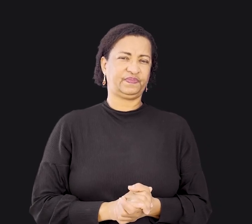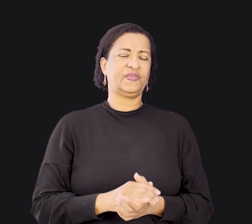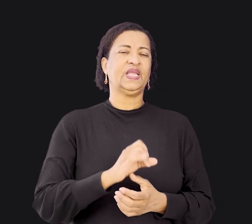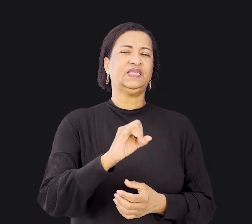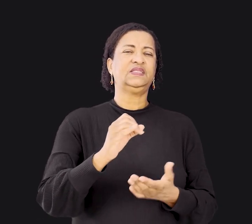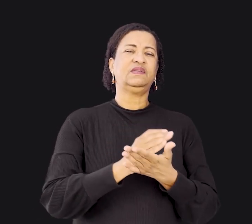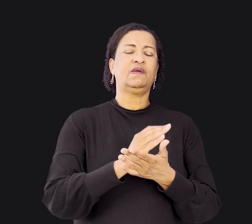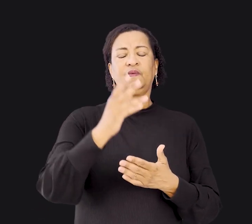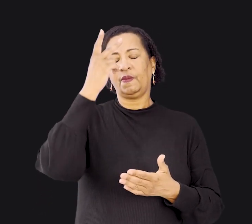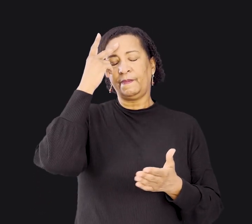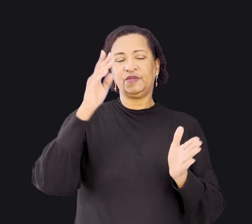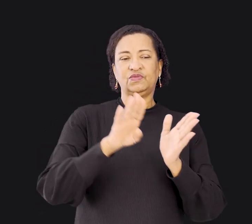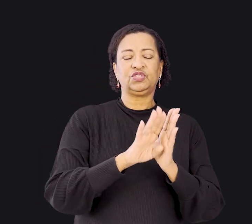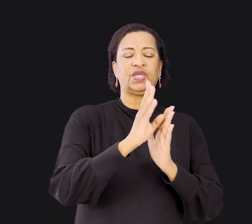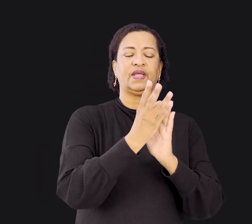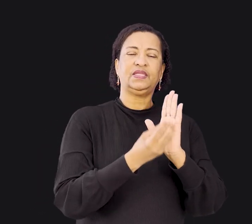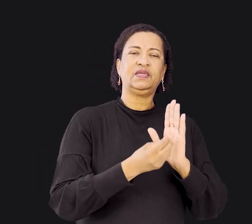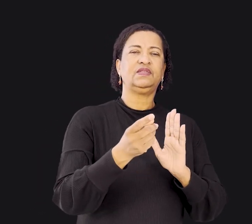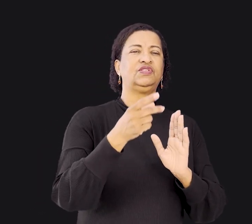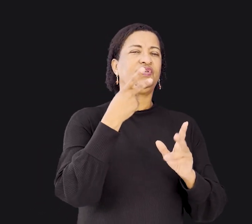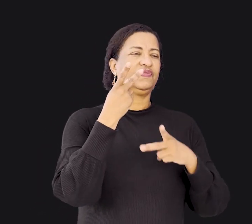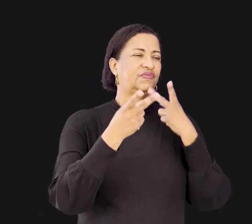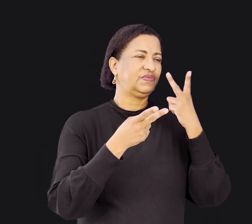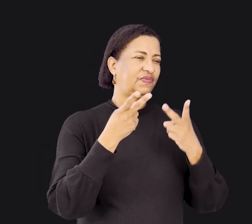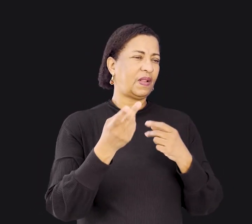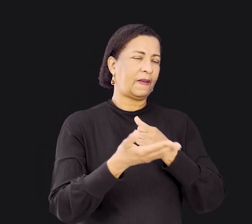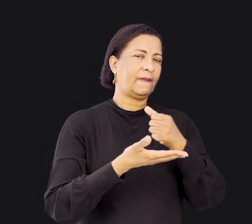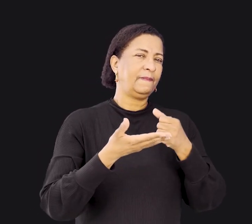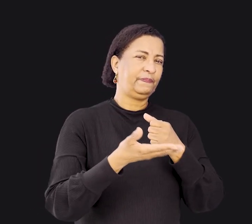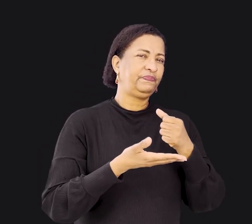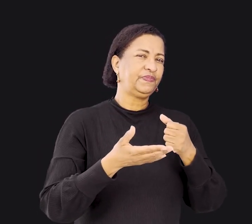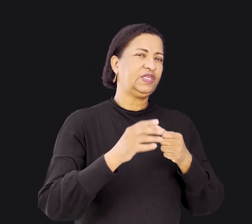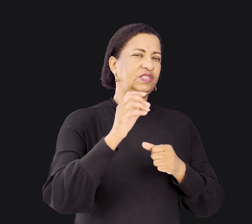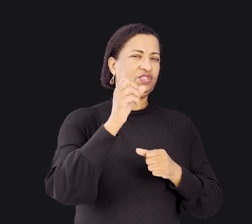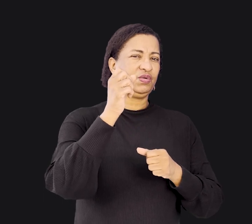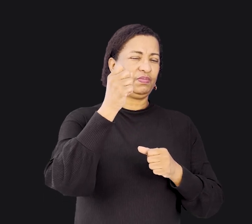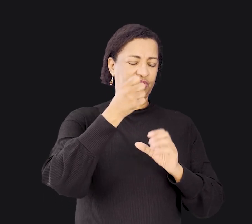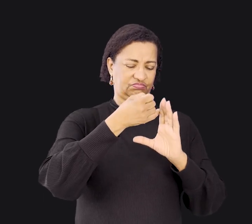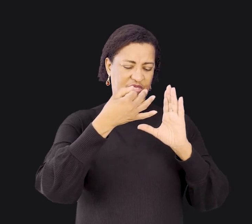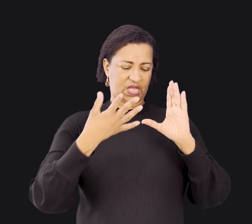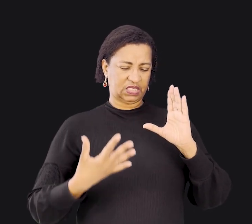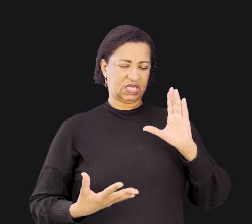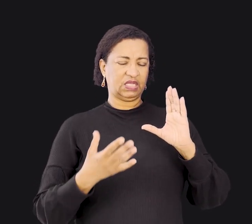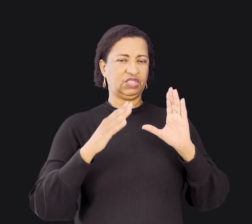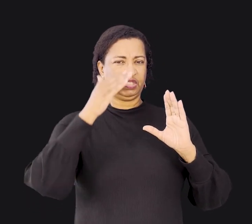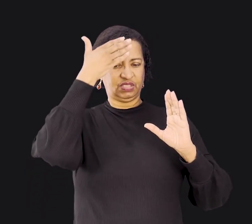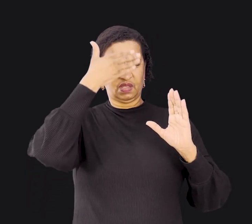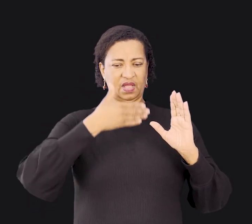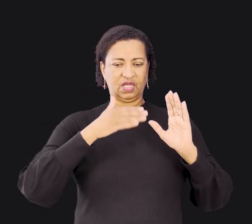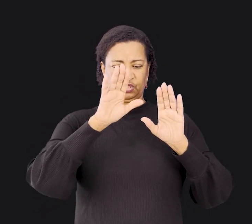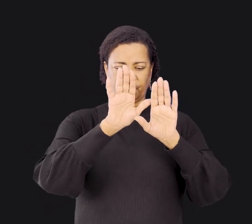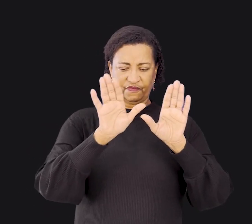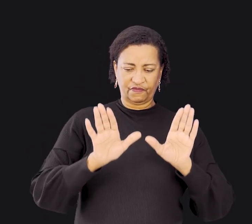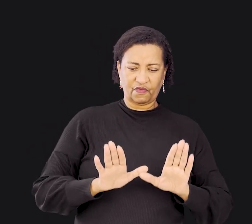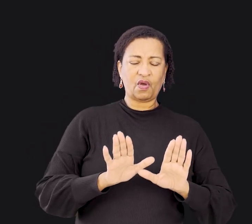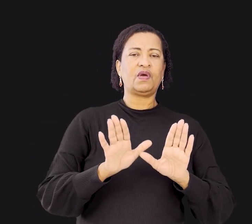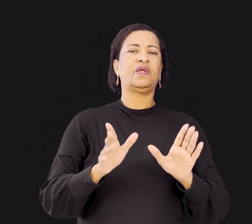alguém chegar na sua igreja e você medi-la baseando-se nas suas características externas, você estará desrespeitando